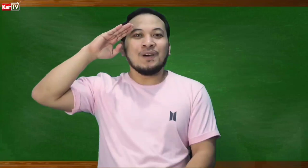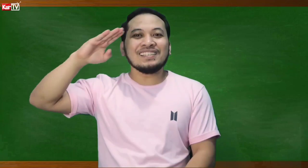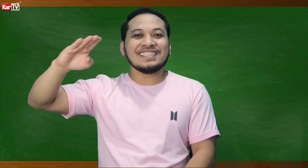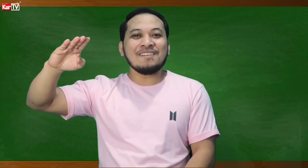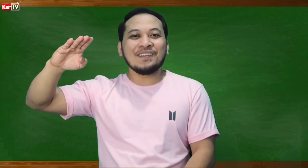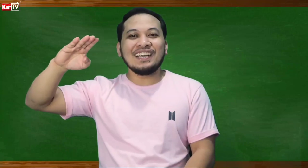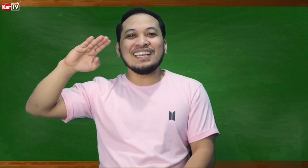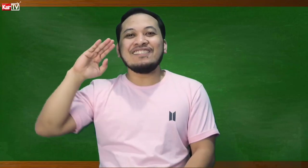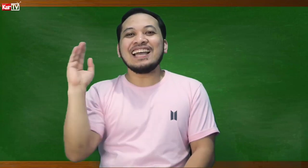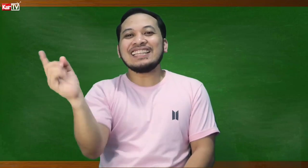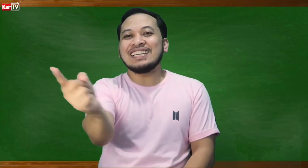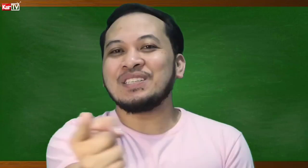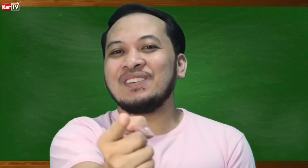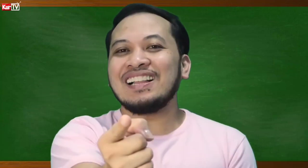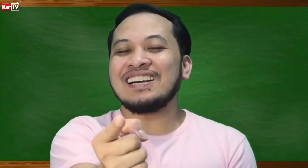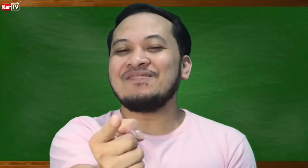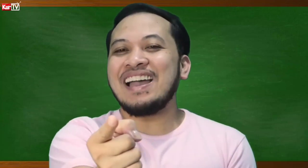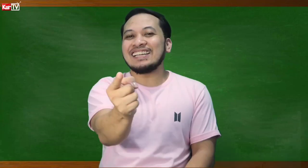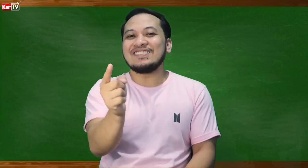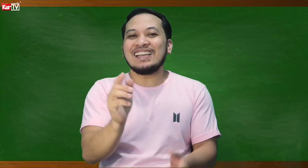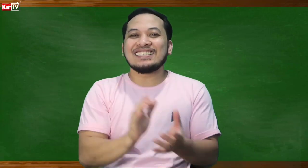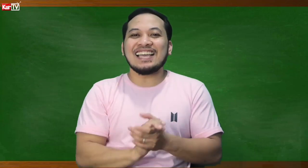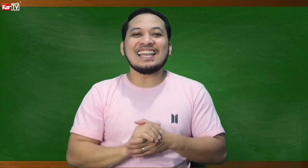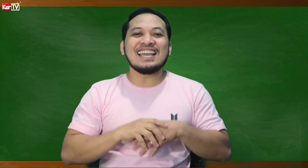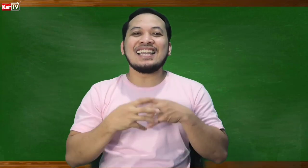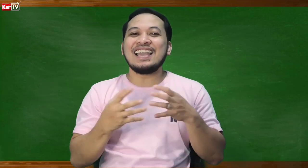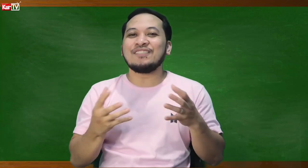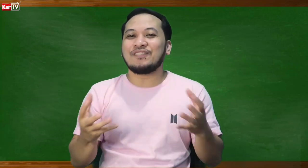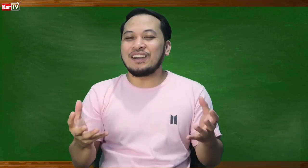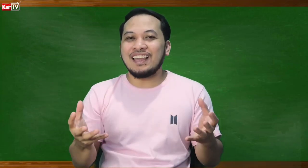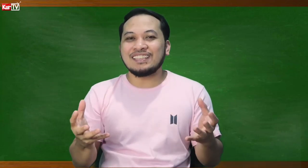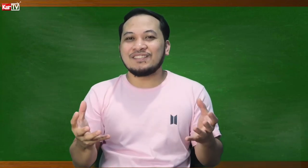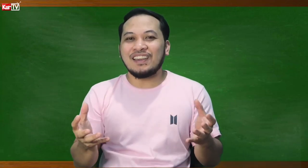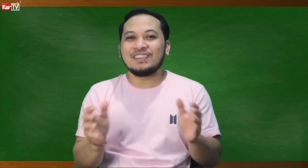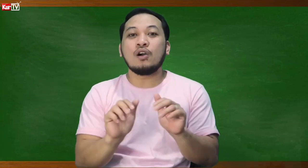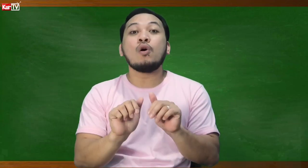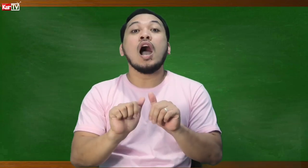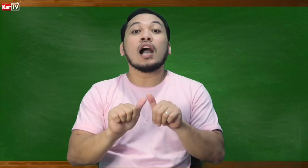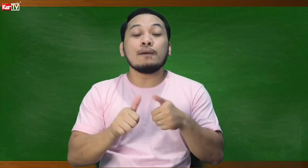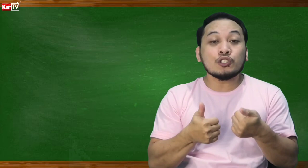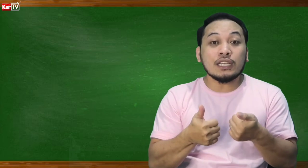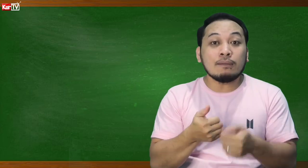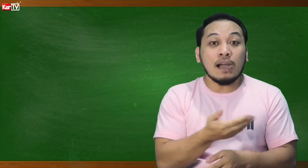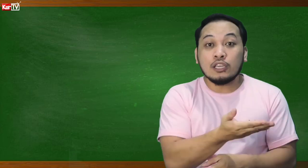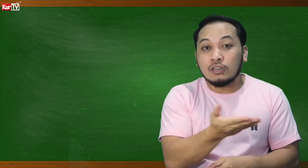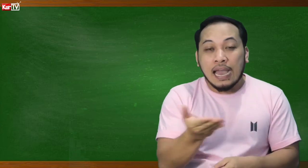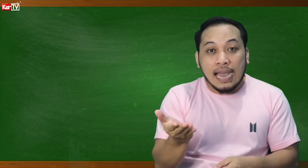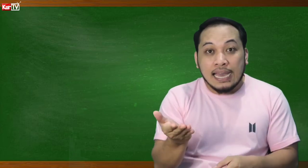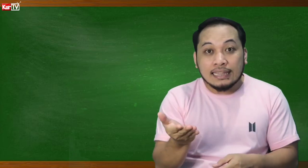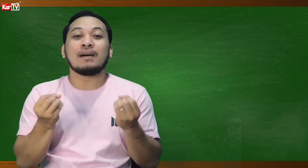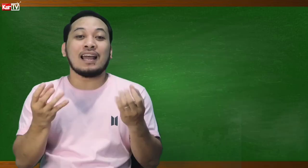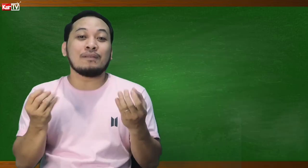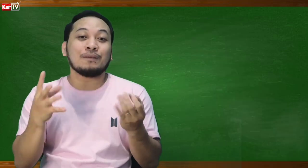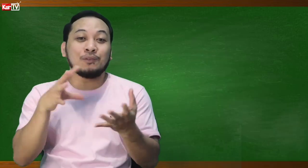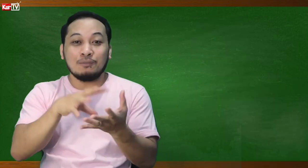What's up, Kirby Fanatics? Welcome back to my channel, and for today's video, kamusta na ba kayong lahat? Marami na po ba